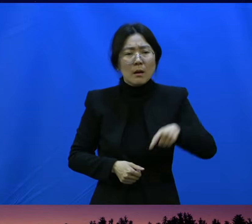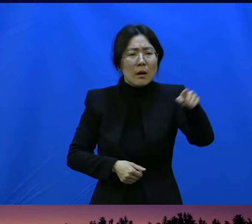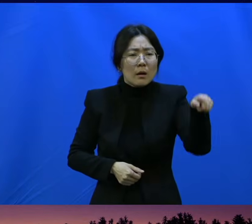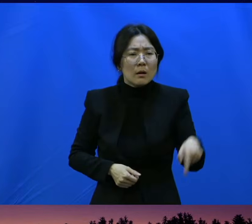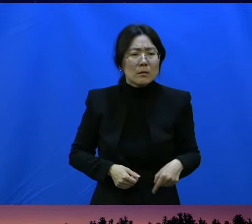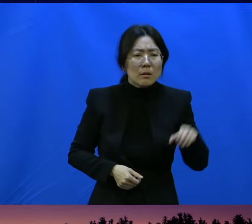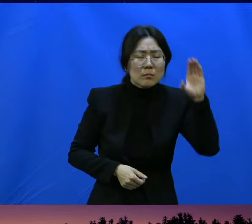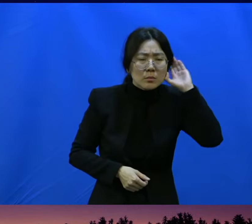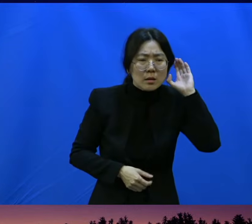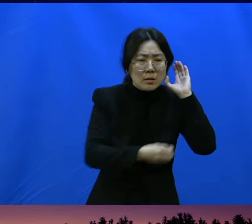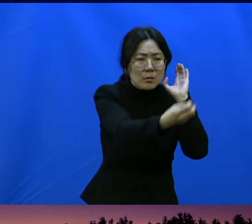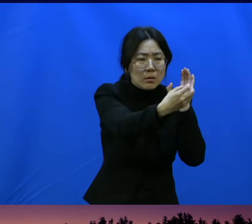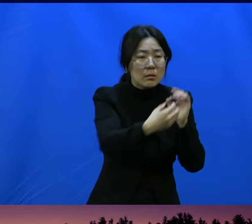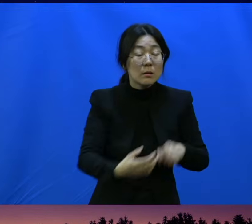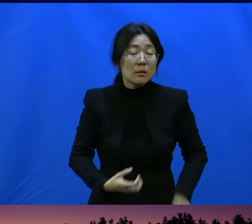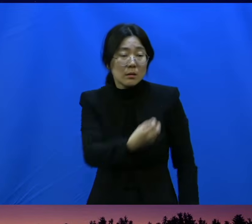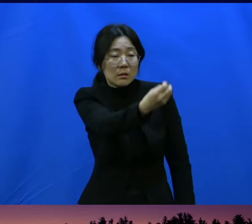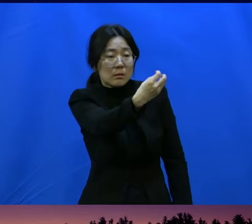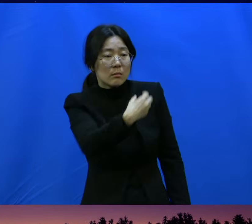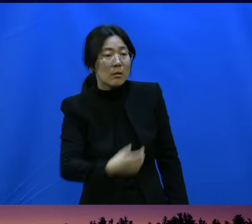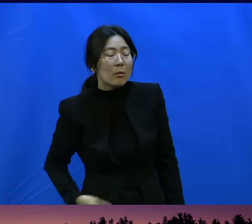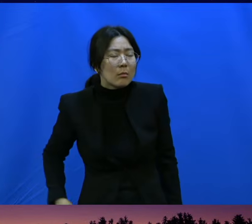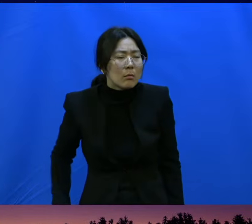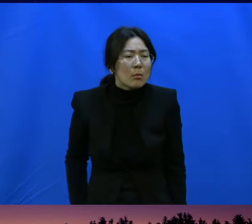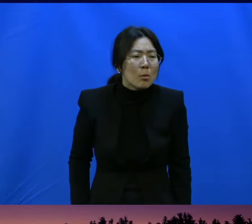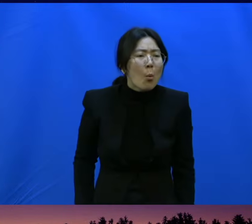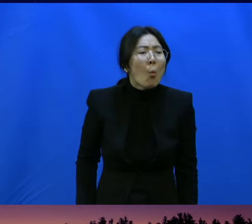매몰차요. 여러분, 대화를 하면 다 추상적이에요.